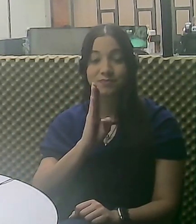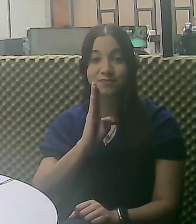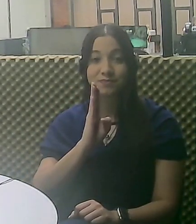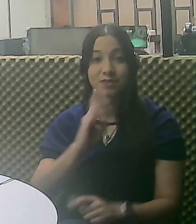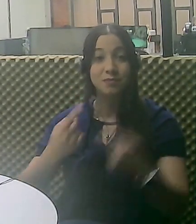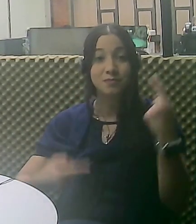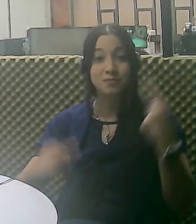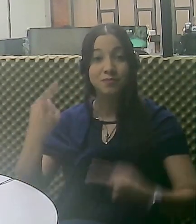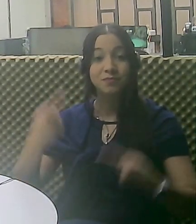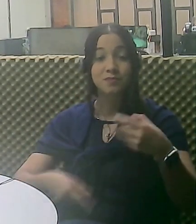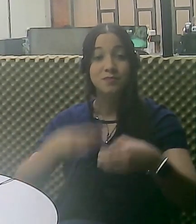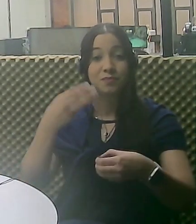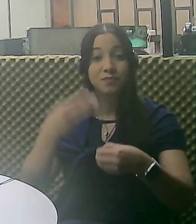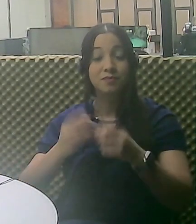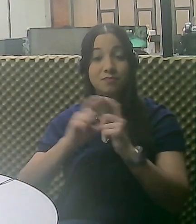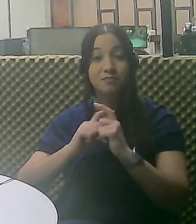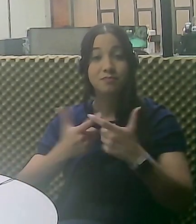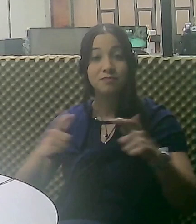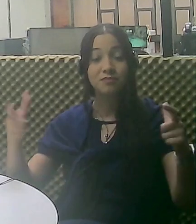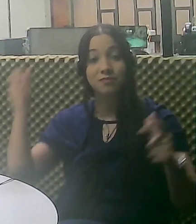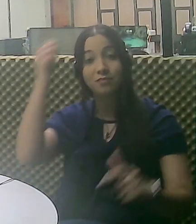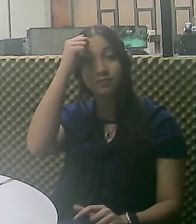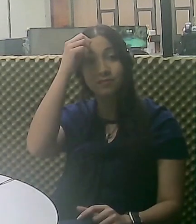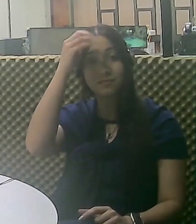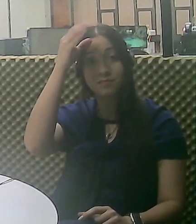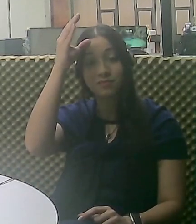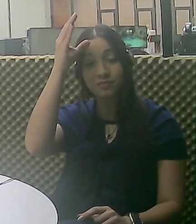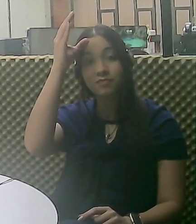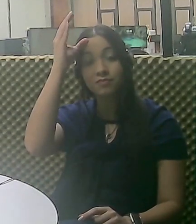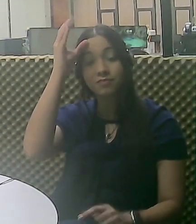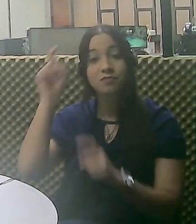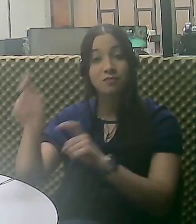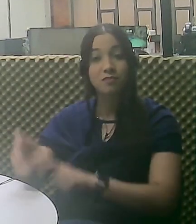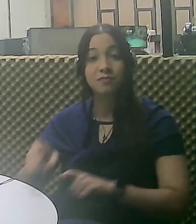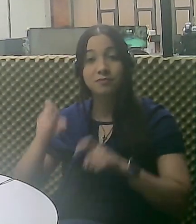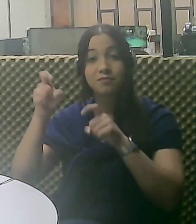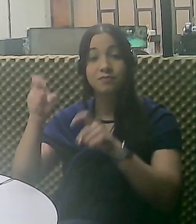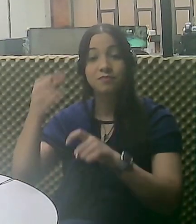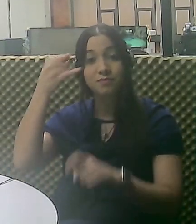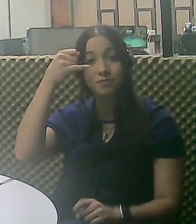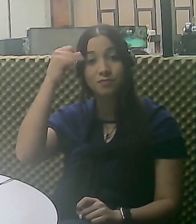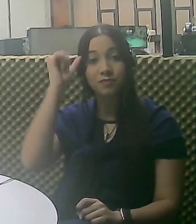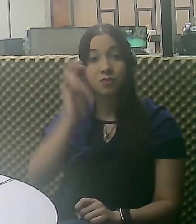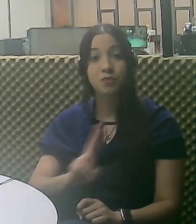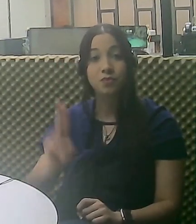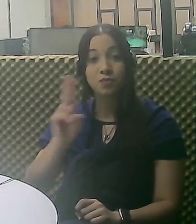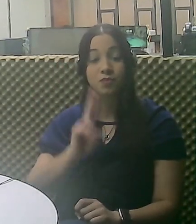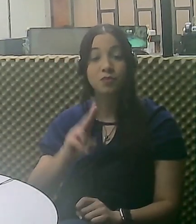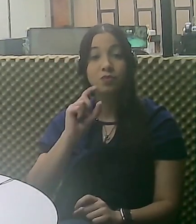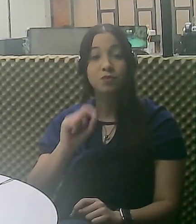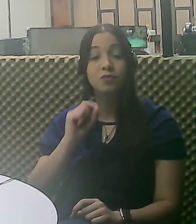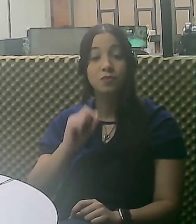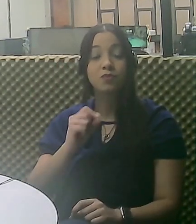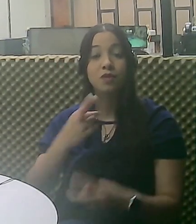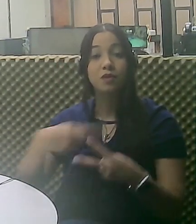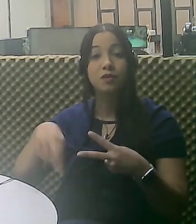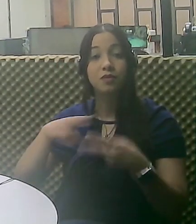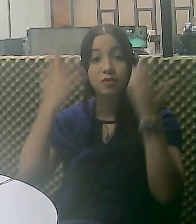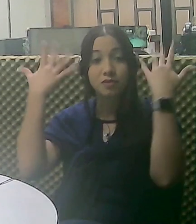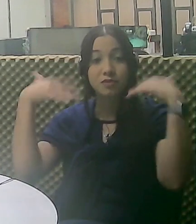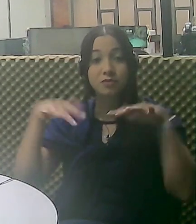da política municipal de ampliar o conhecimento de pequenos produtores rurais para o uso racional dos recursos